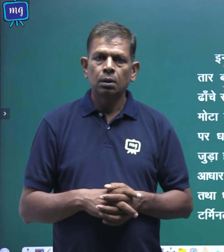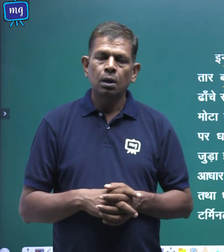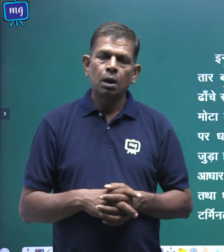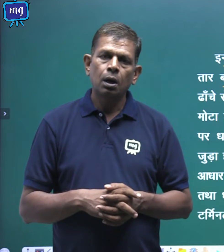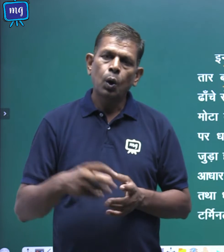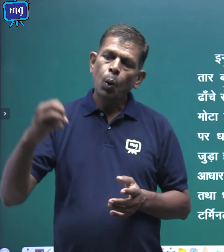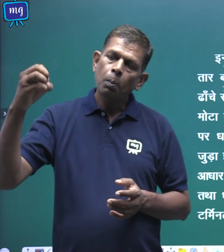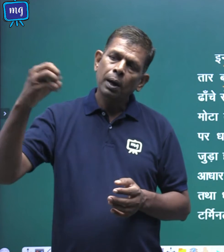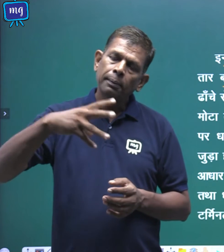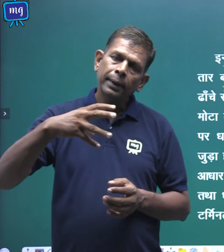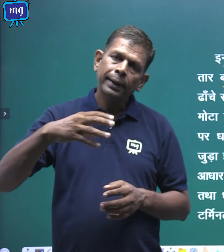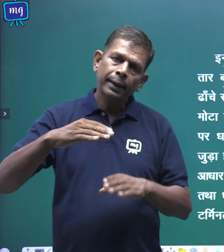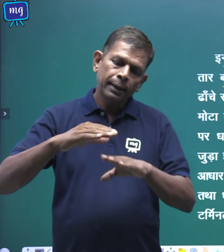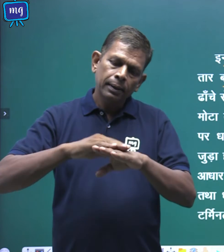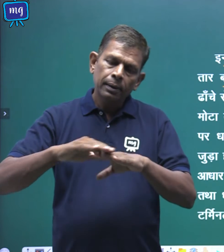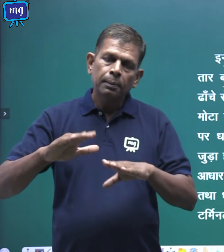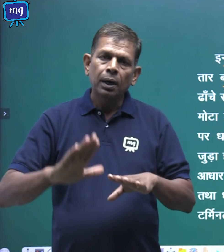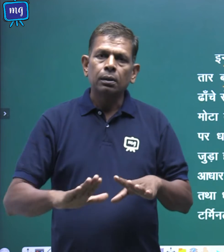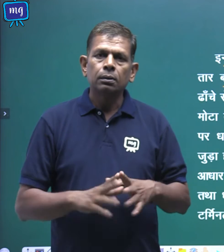बल्ब की सतह पर